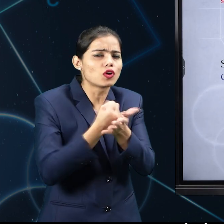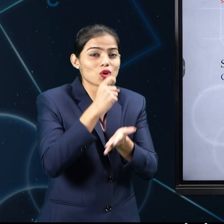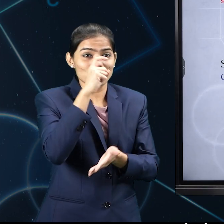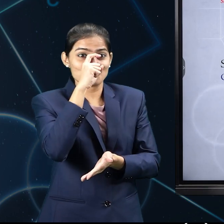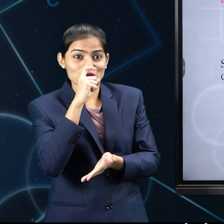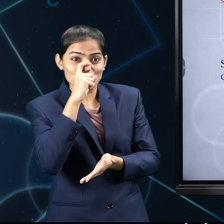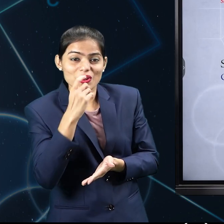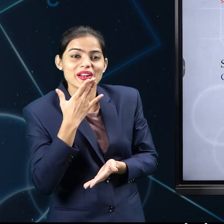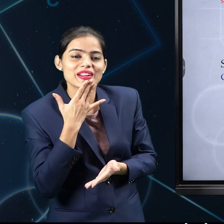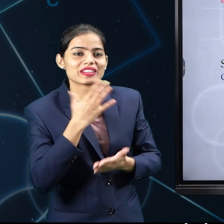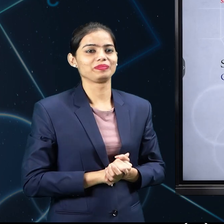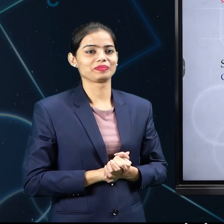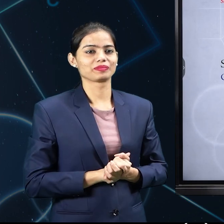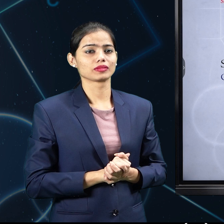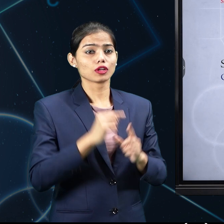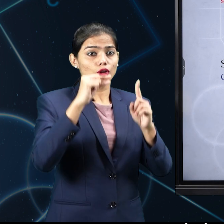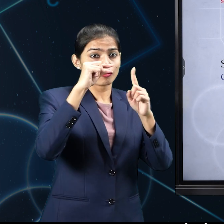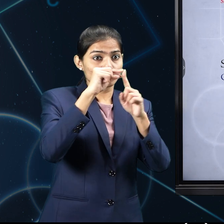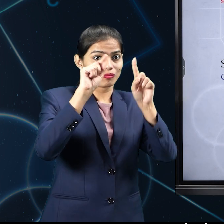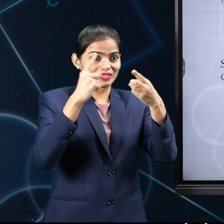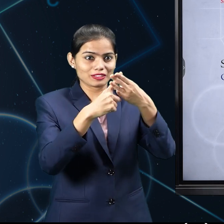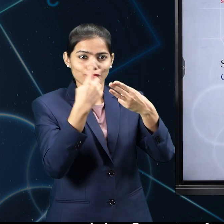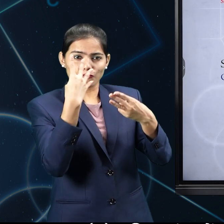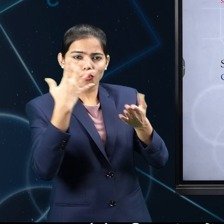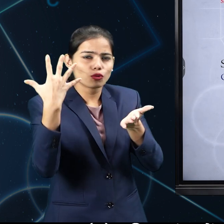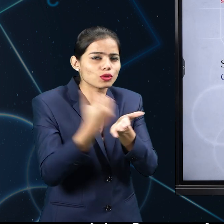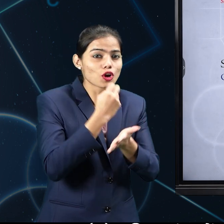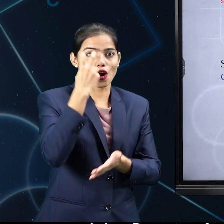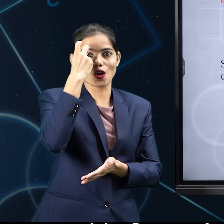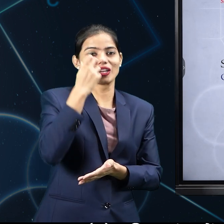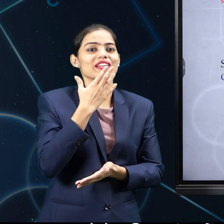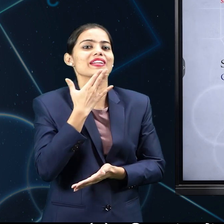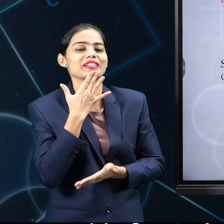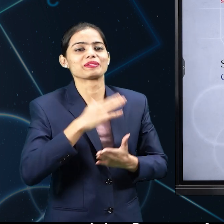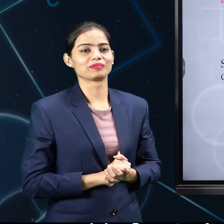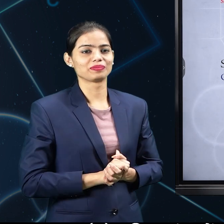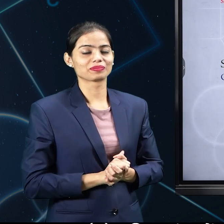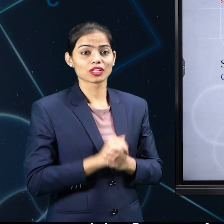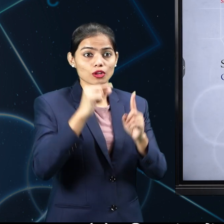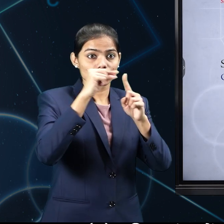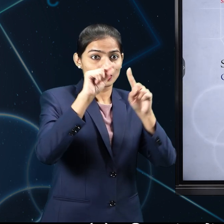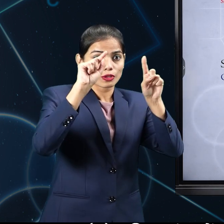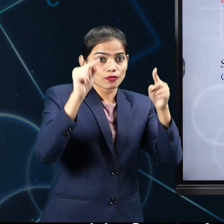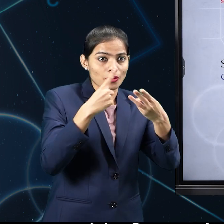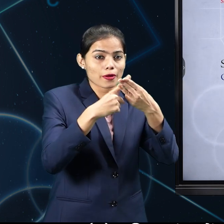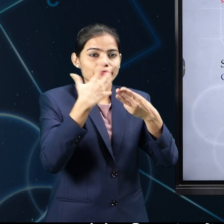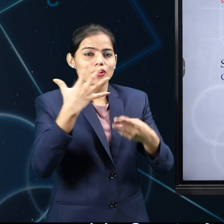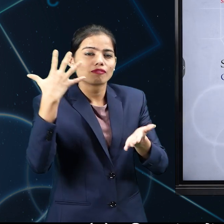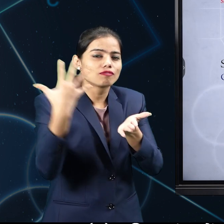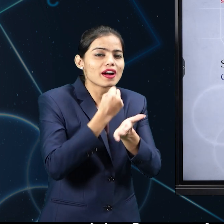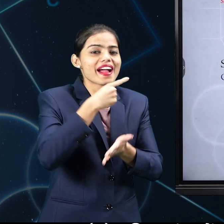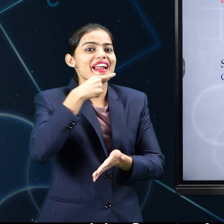Pe5 ला लाल रंग मिळण्याची संभाव्यता असे आपण ठरवूया. Pe1 हिरवा रंग नोंदविलेला एकूण वेळा